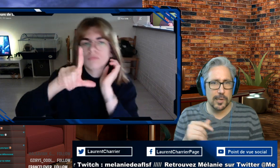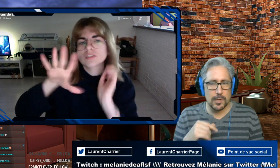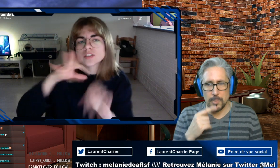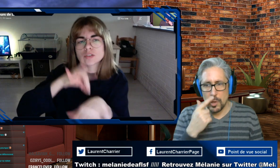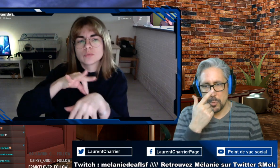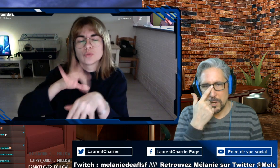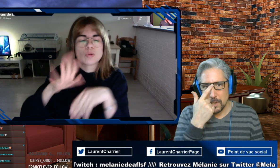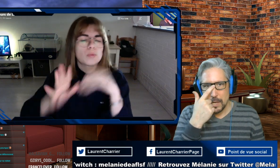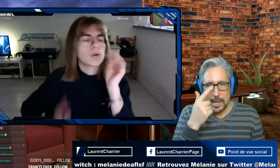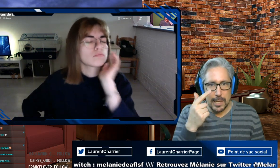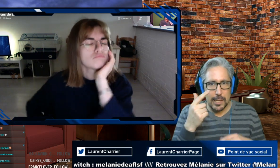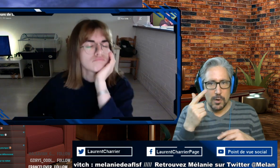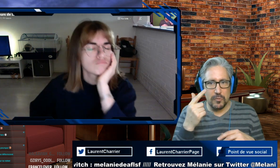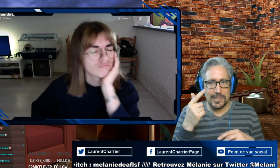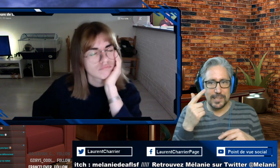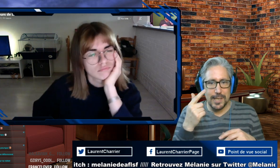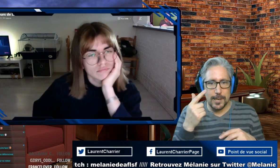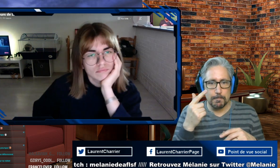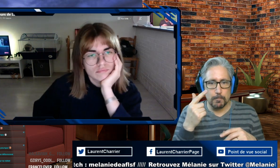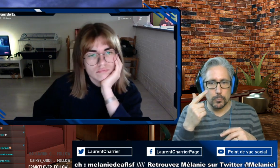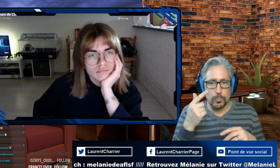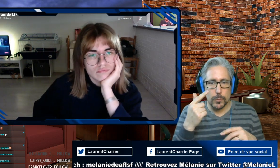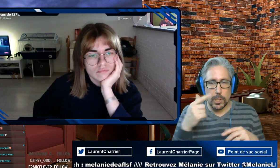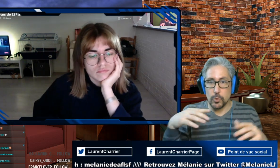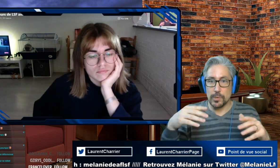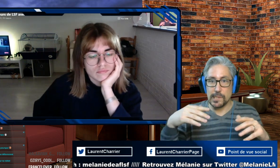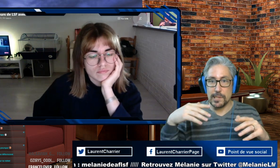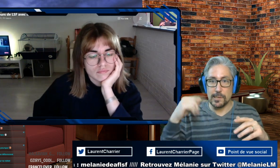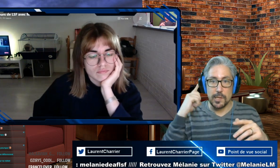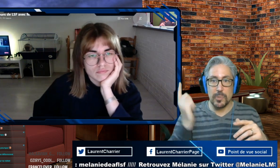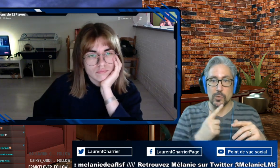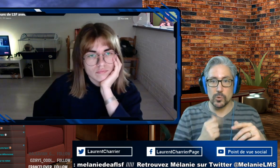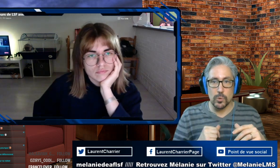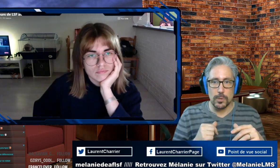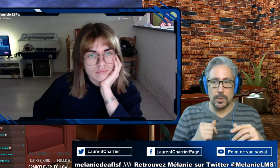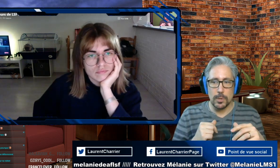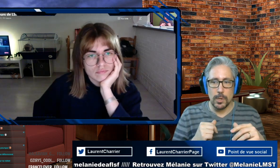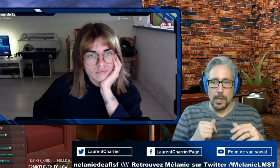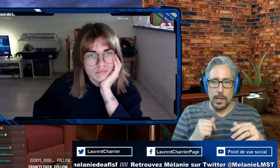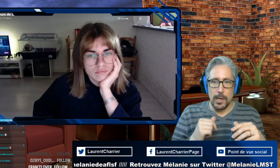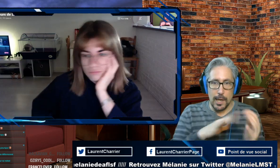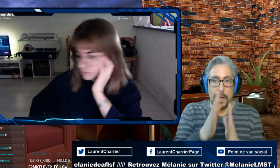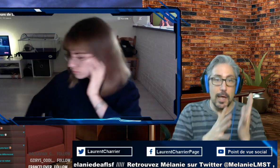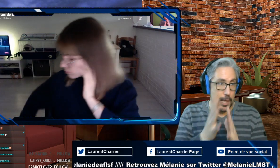peu près. 25 à peu près. Et en fait, il y a. Donc, c'est des personnes sourdes.